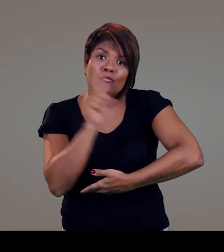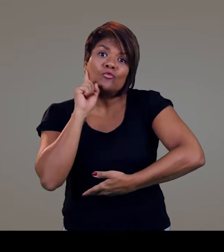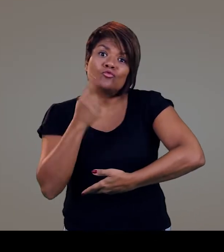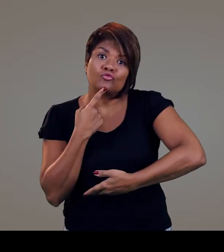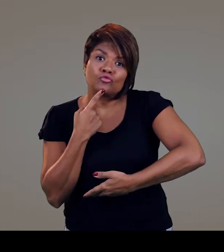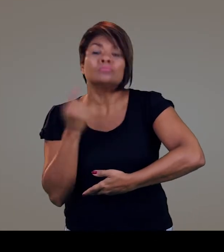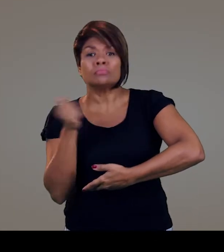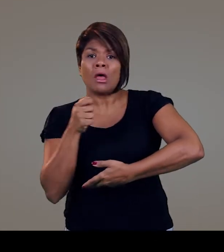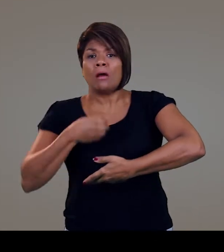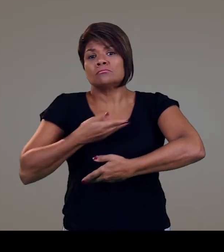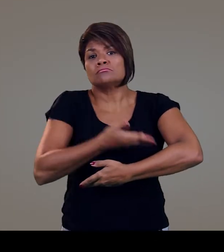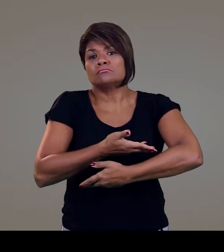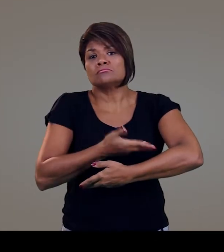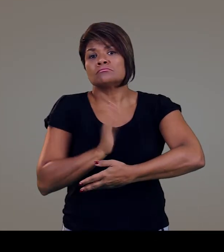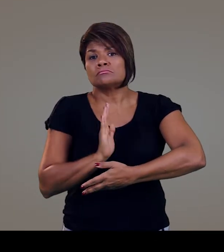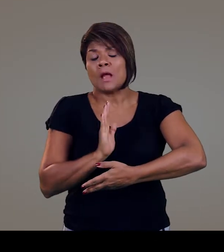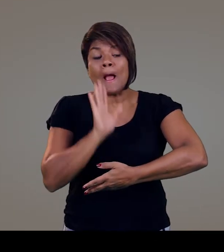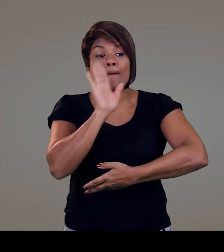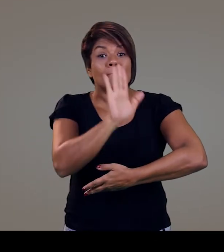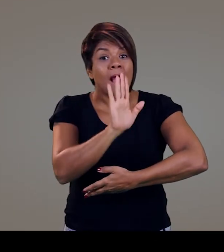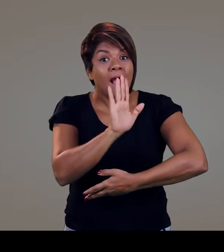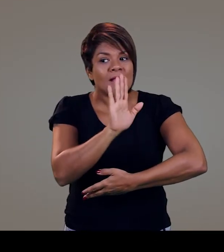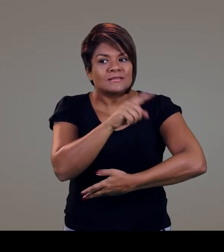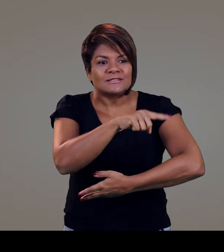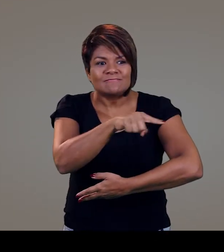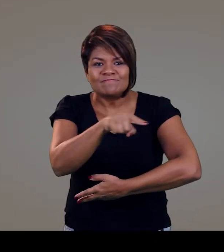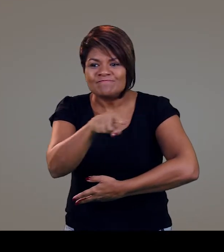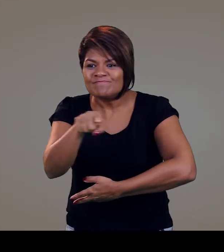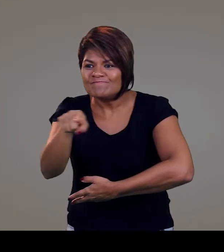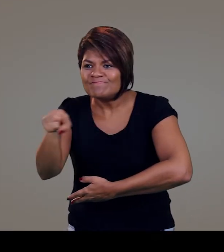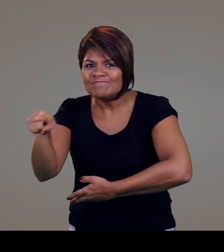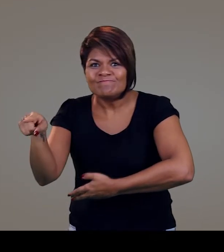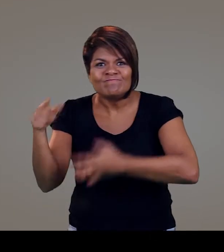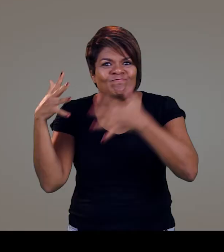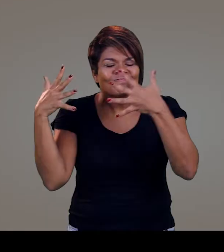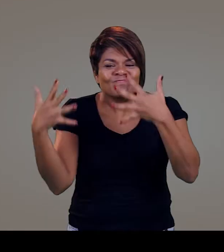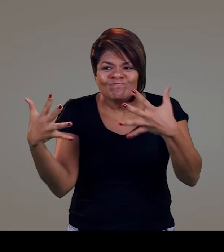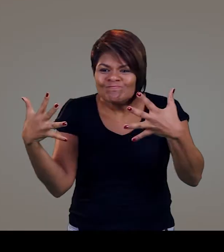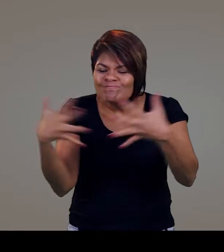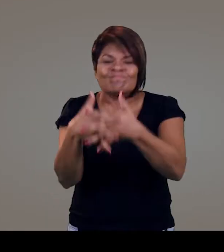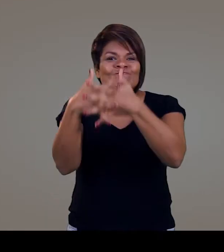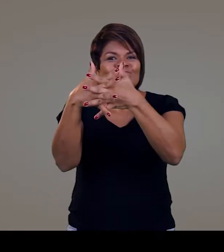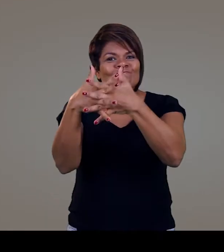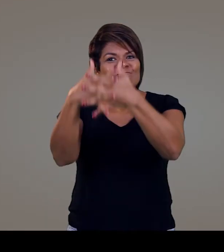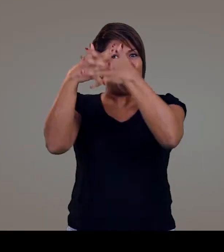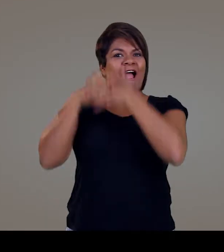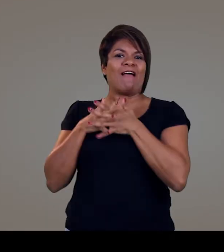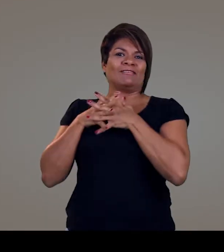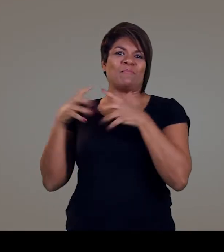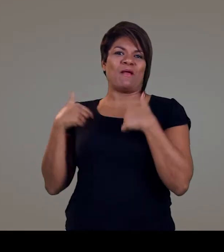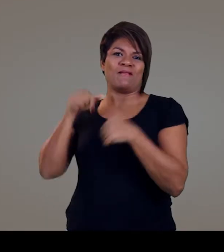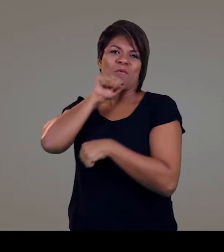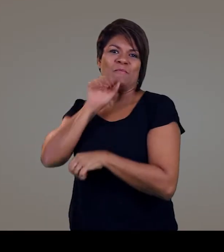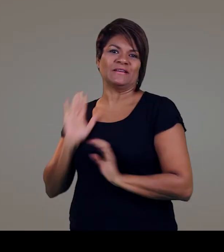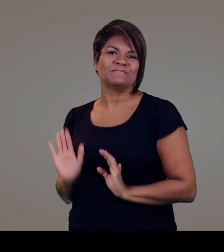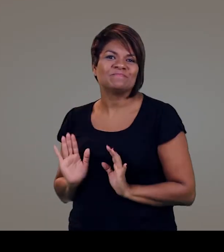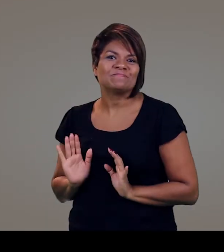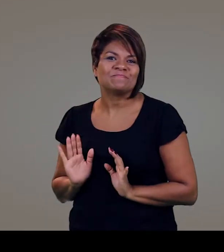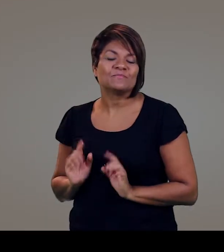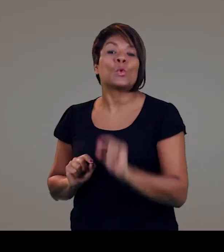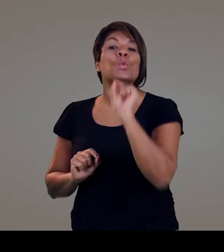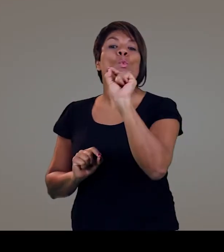não tivesse ter tantas interferências, né? E que interferências são essas? Eu acho que uma